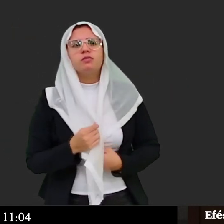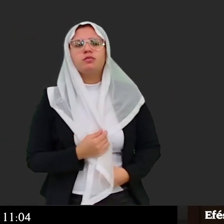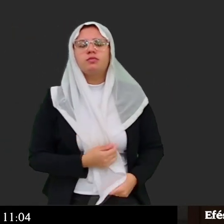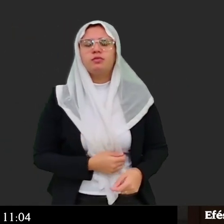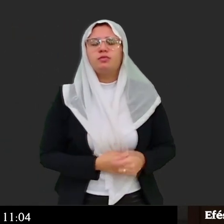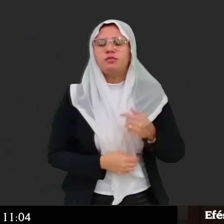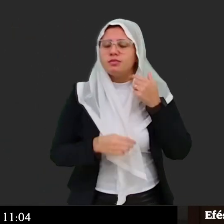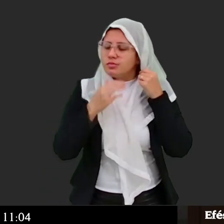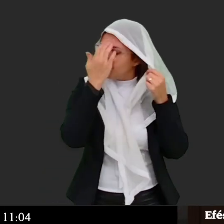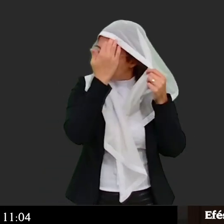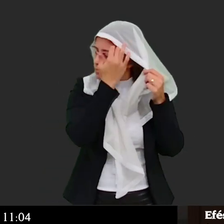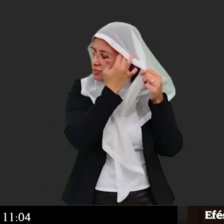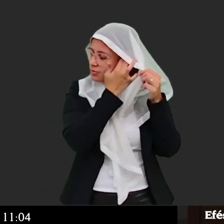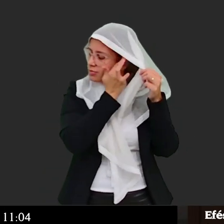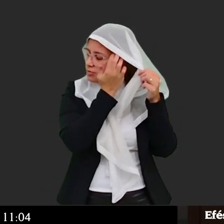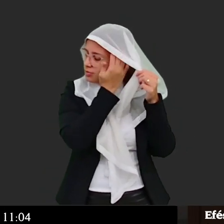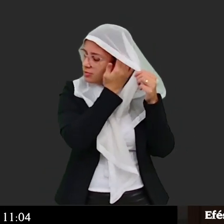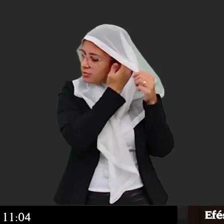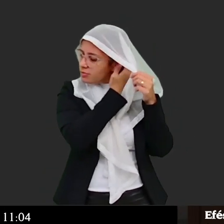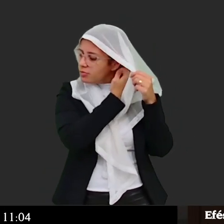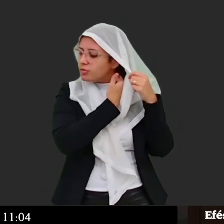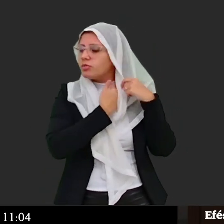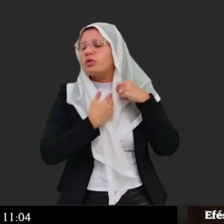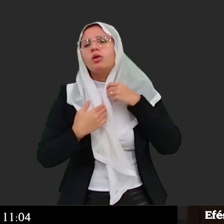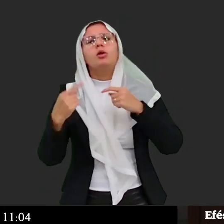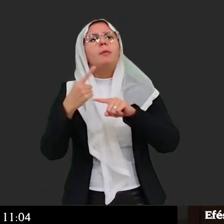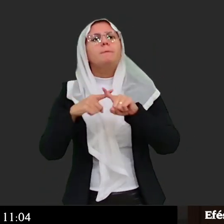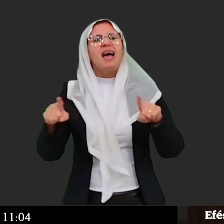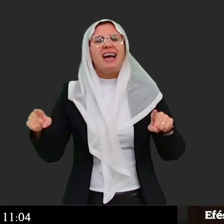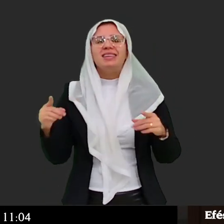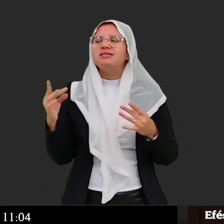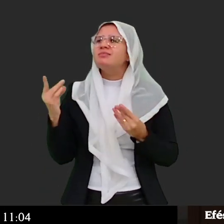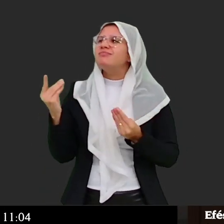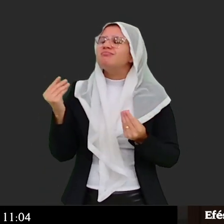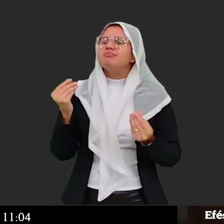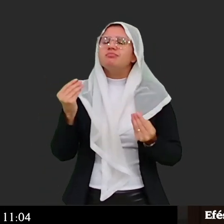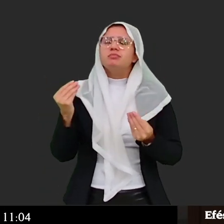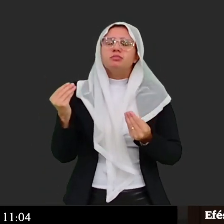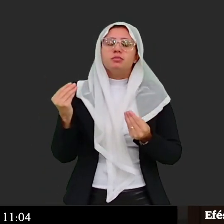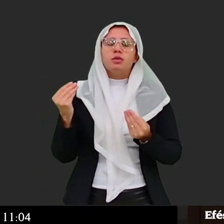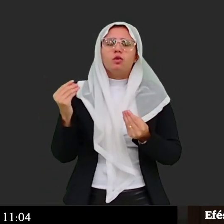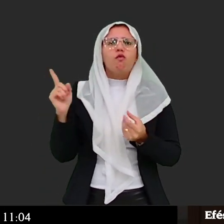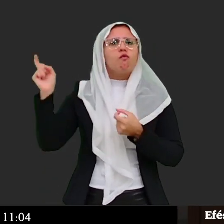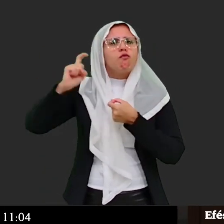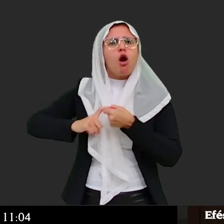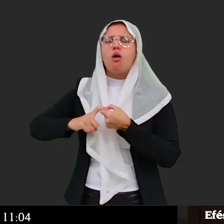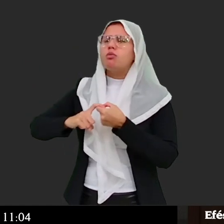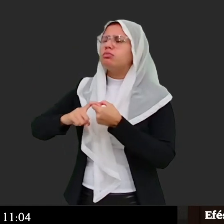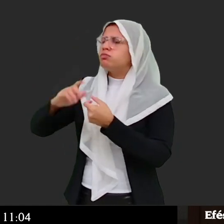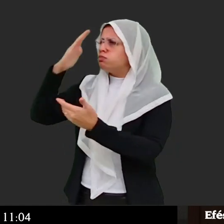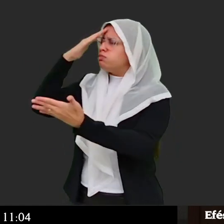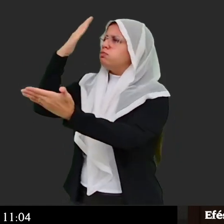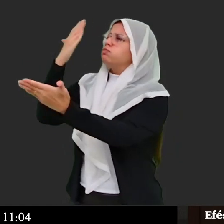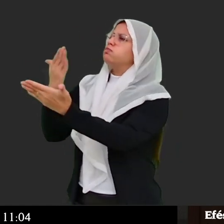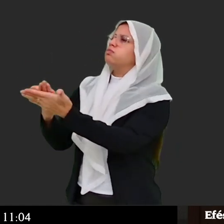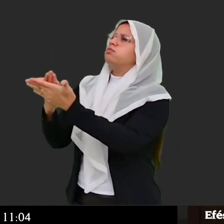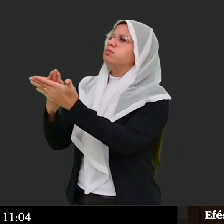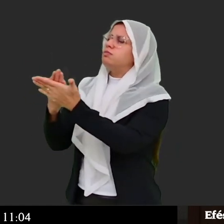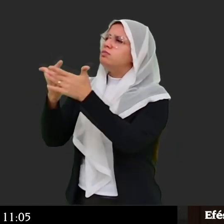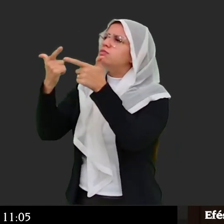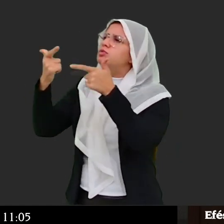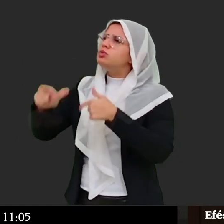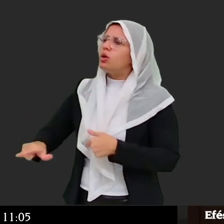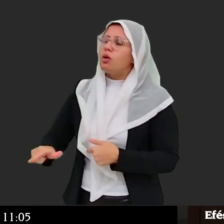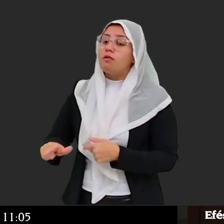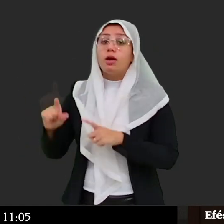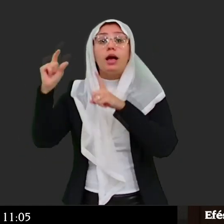Glória a Jesus. E que volte a confiança outra vez daquele que habita dentro de nós. Que possa, olha irmãos, a